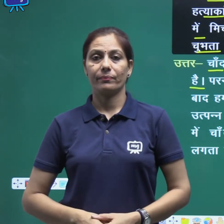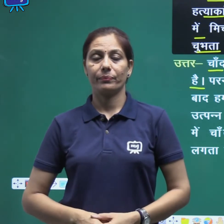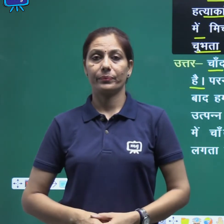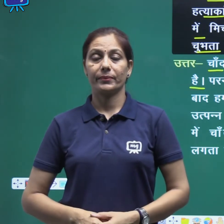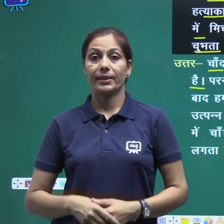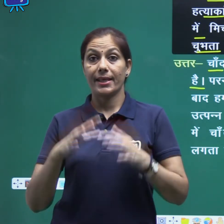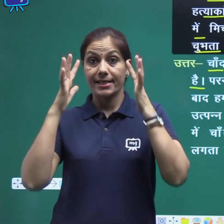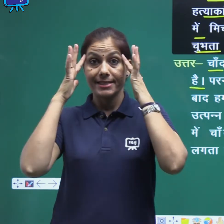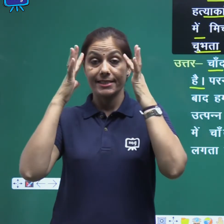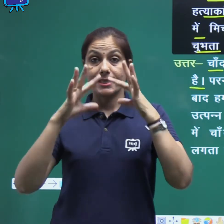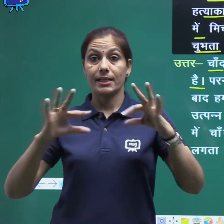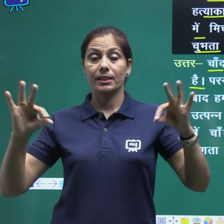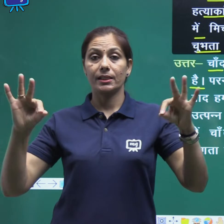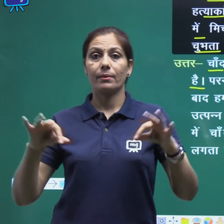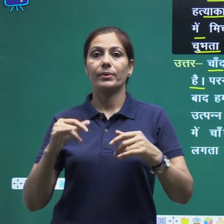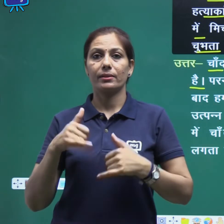शांति का प्रतीक है,